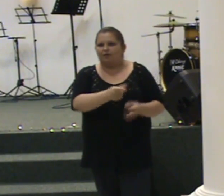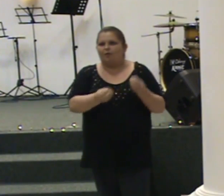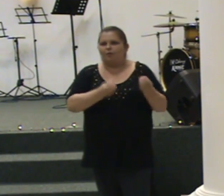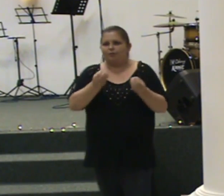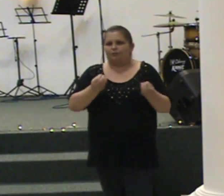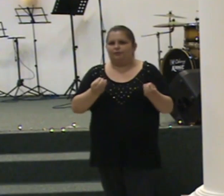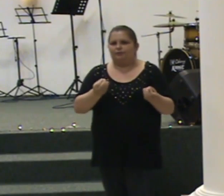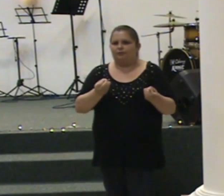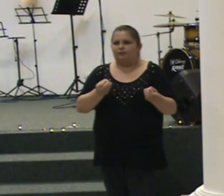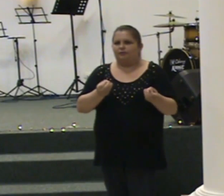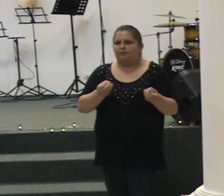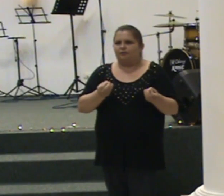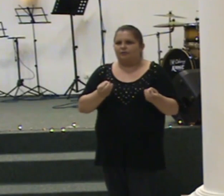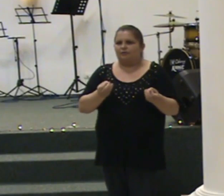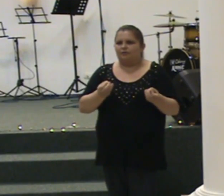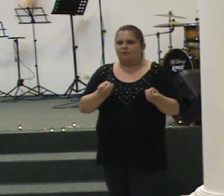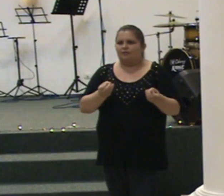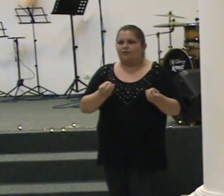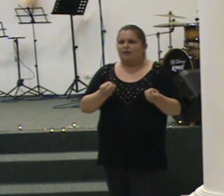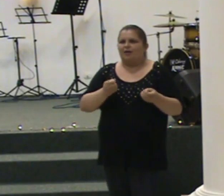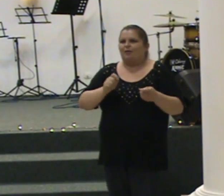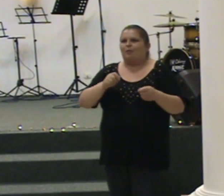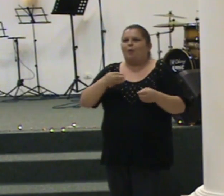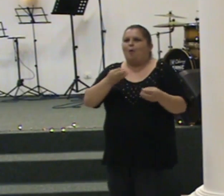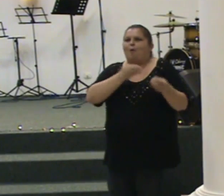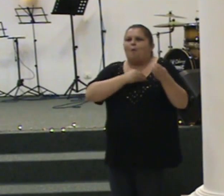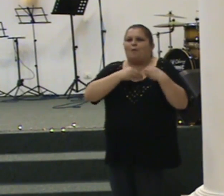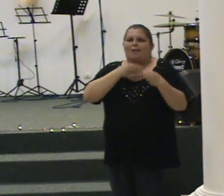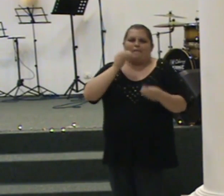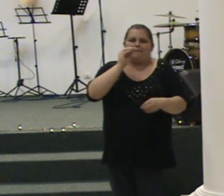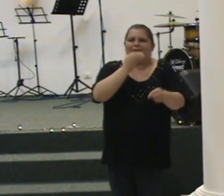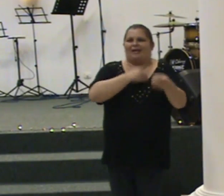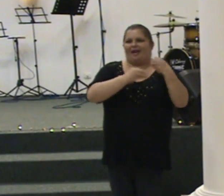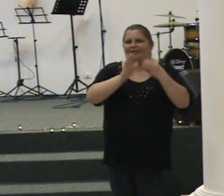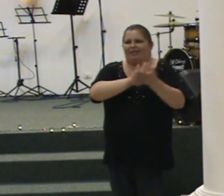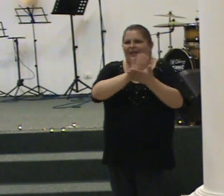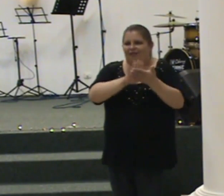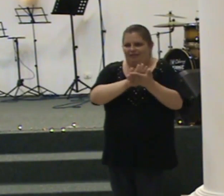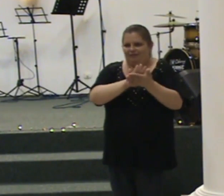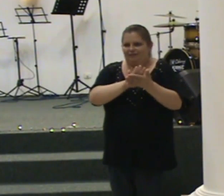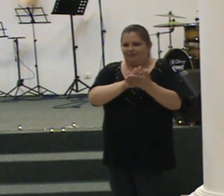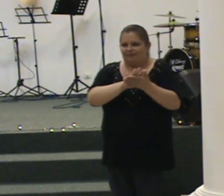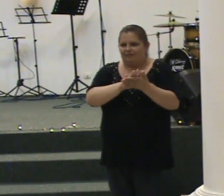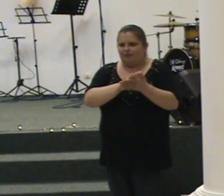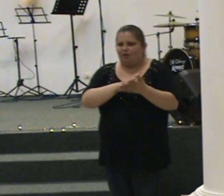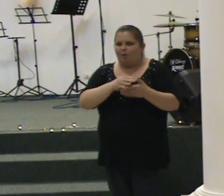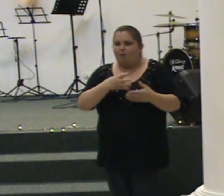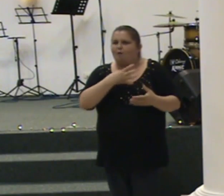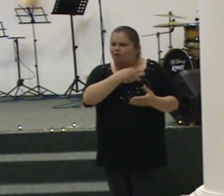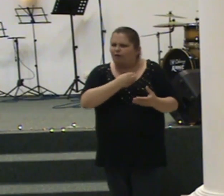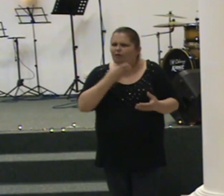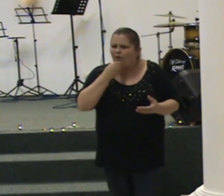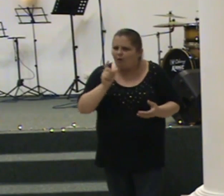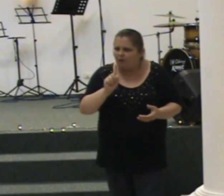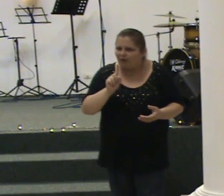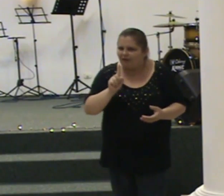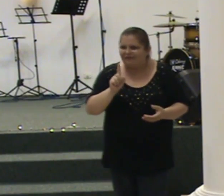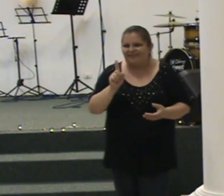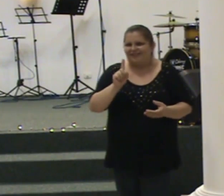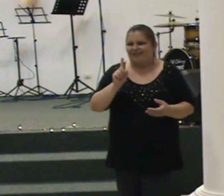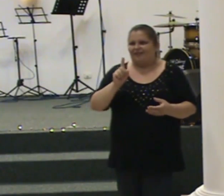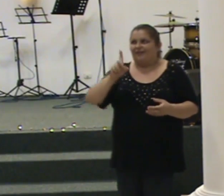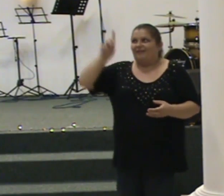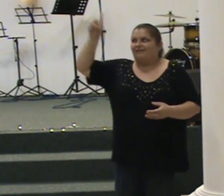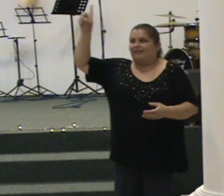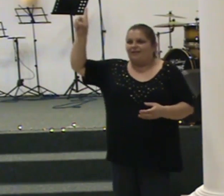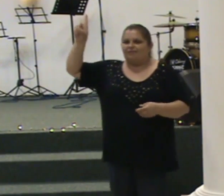estar sem nenhum pecado, então ele não poderia herdar o pecado de Adão e Eva. Então, por isso, a história já